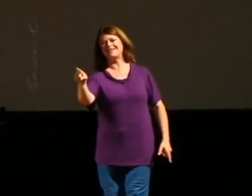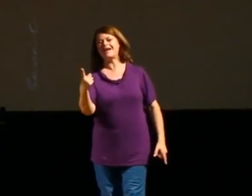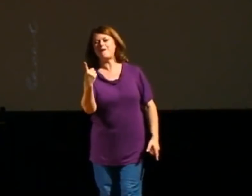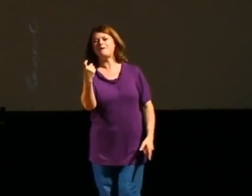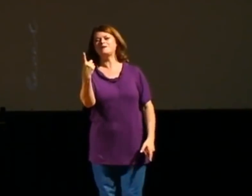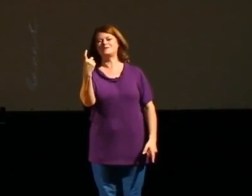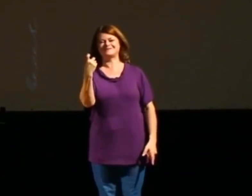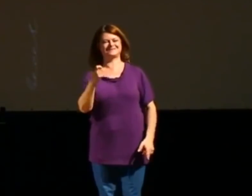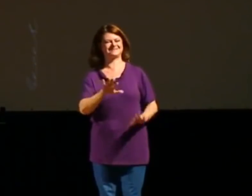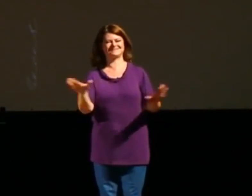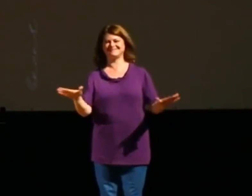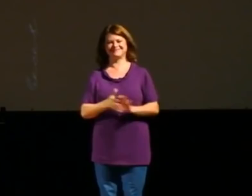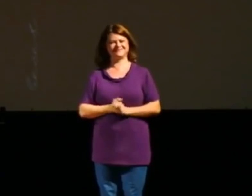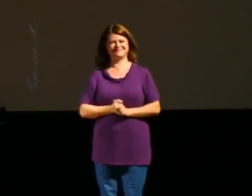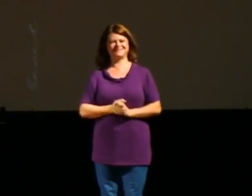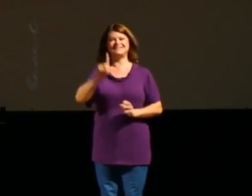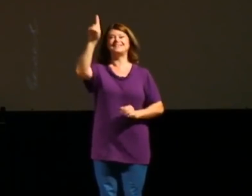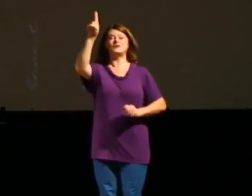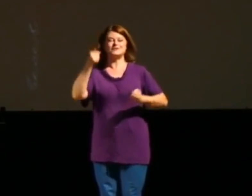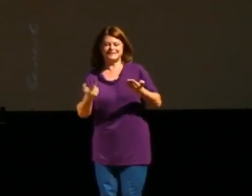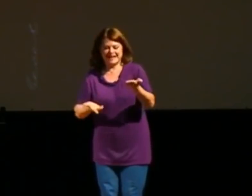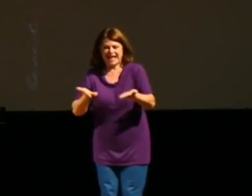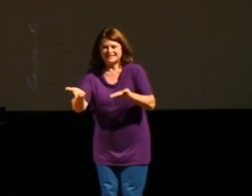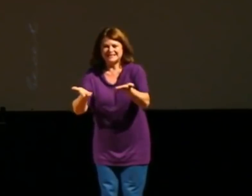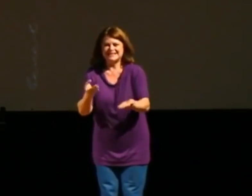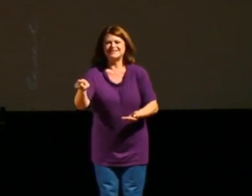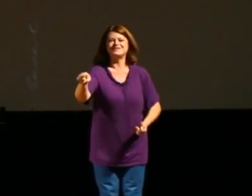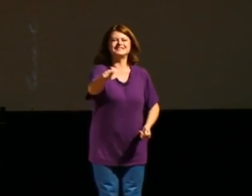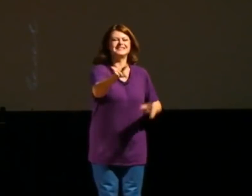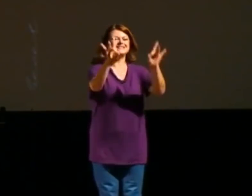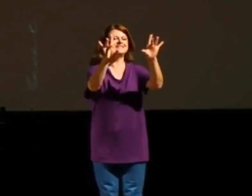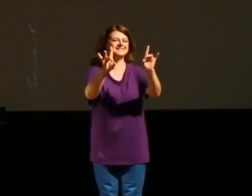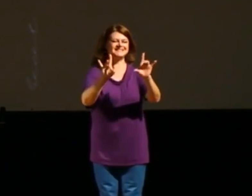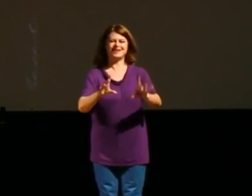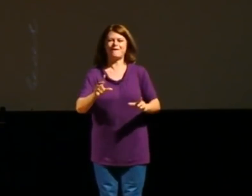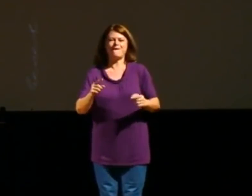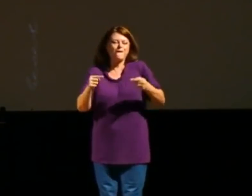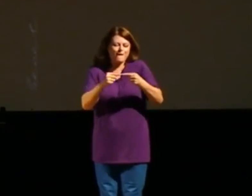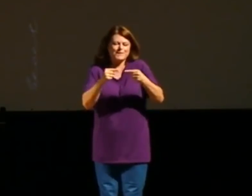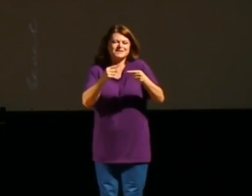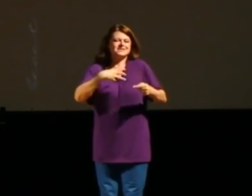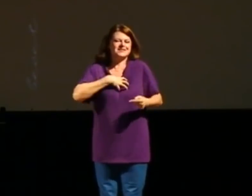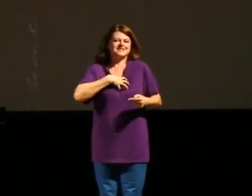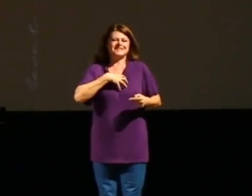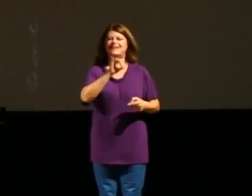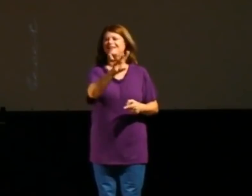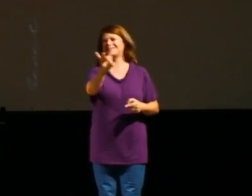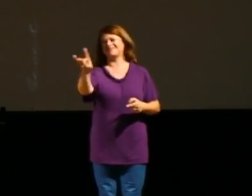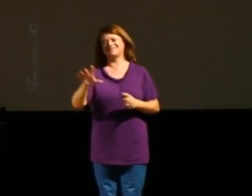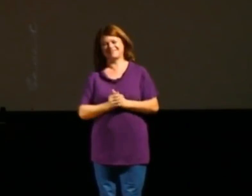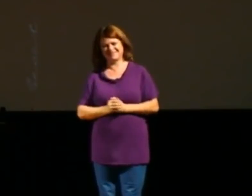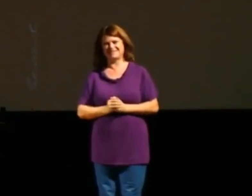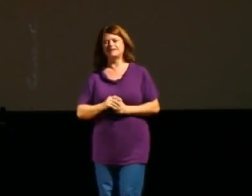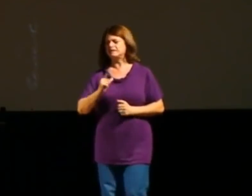particulares. Deus, eu conversando com um judeu amigo meu, que servimos juntos durante algum tempo, e